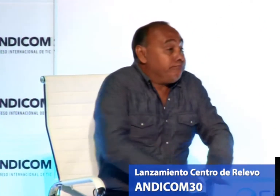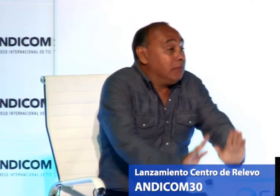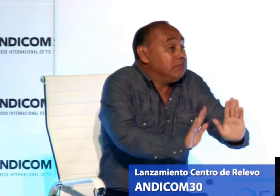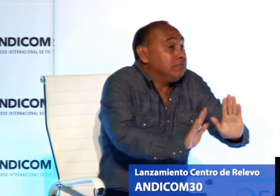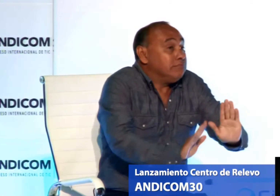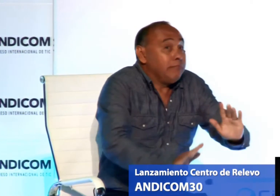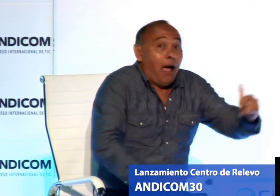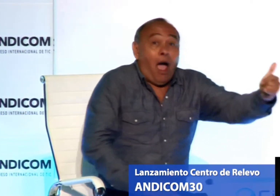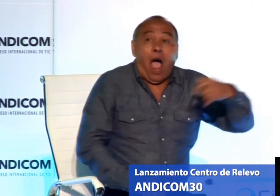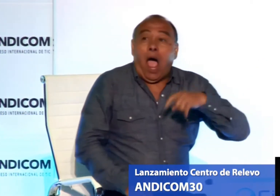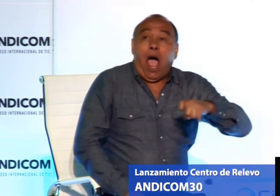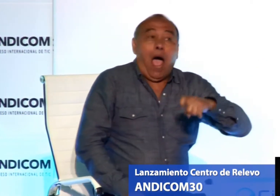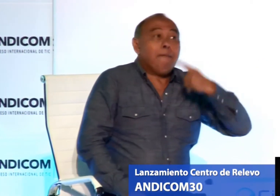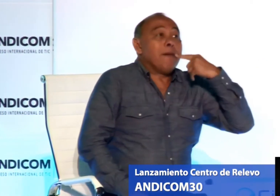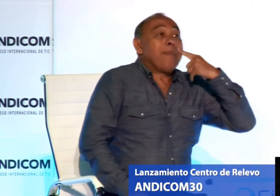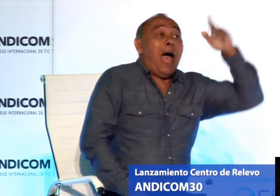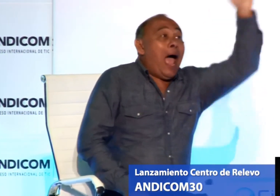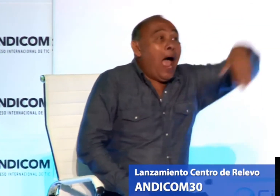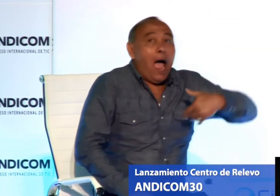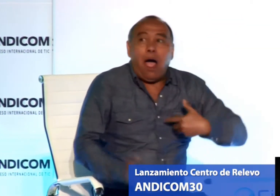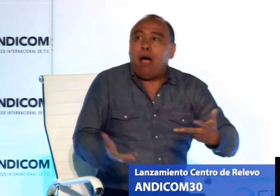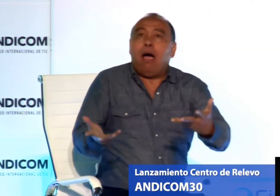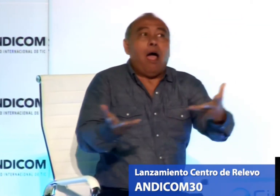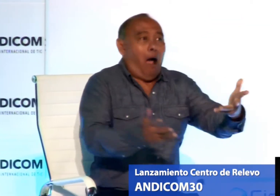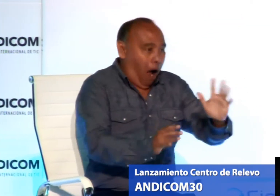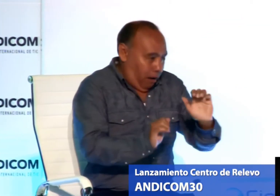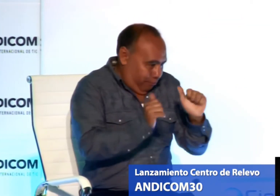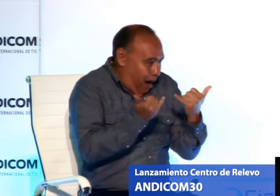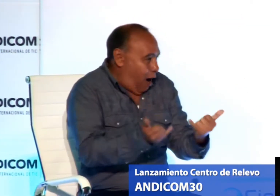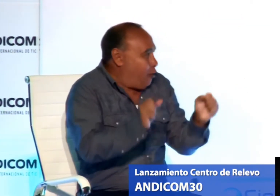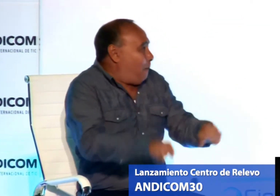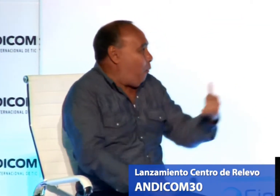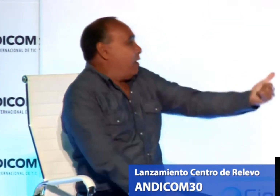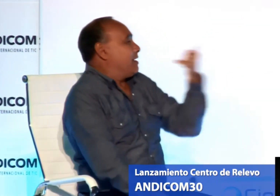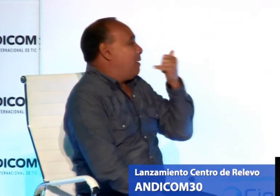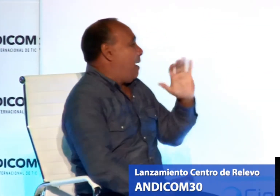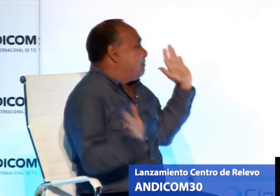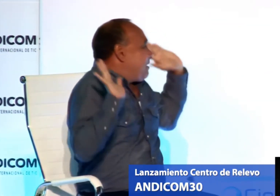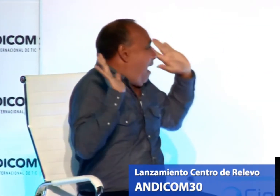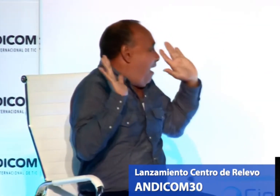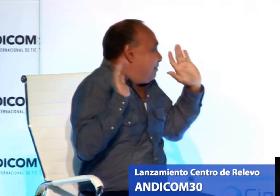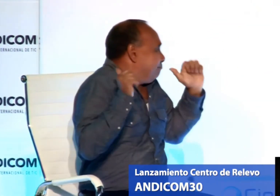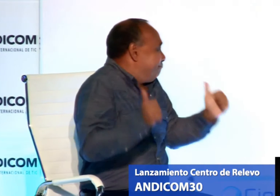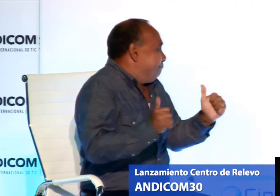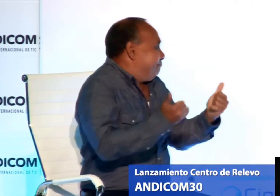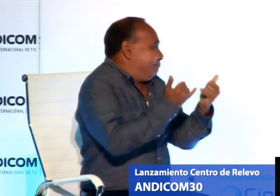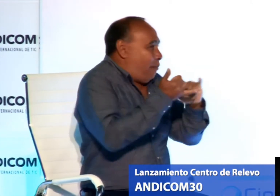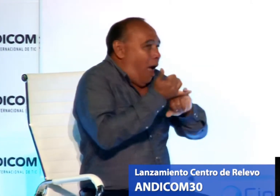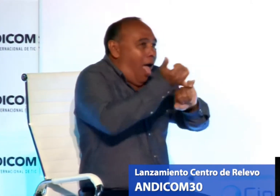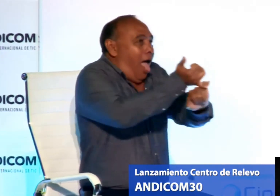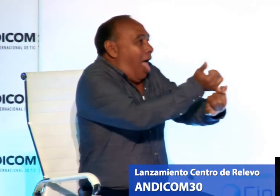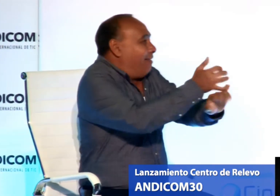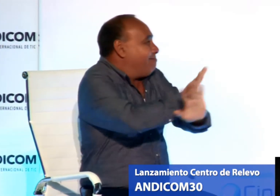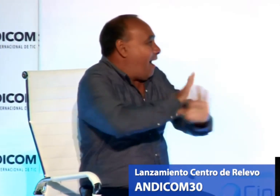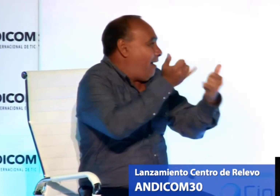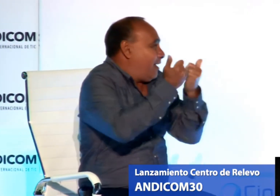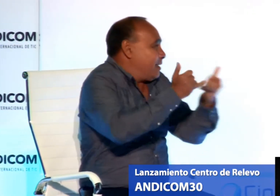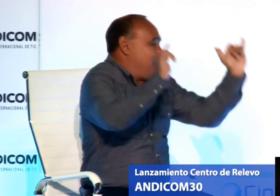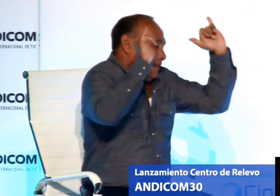yo vaya a tener mi primer nieto, que ella fue de urgencias en el hospital, papá, venga, ah, bueno, fácil, me llama por el centro de relevo, y